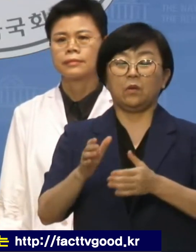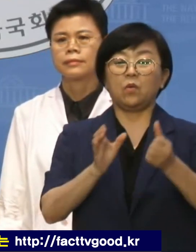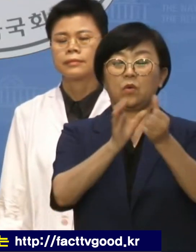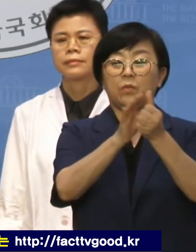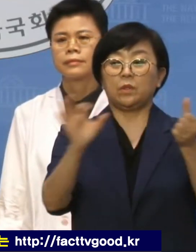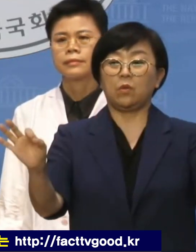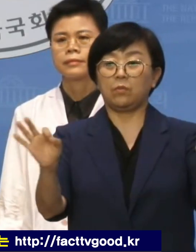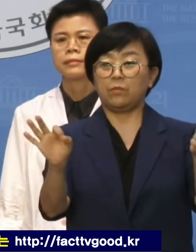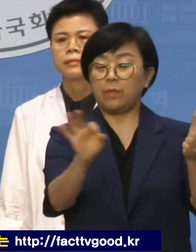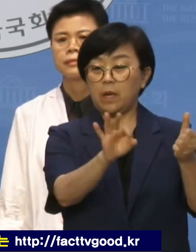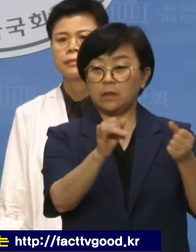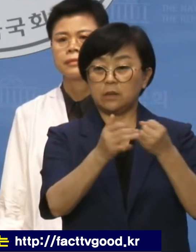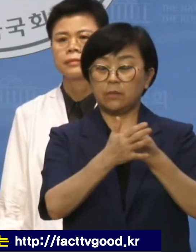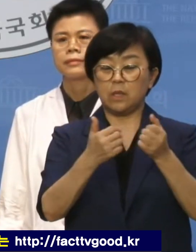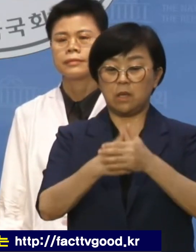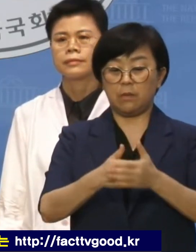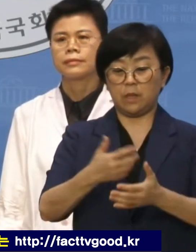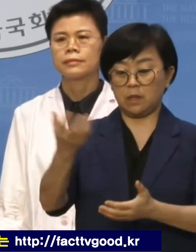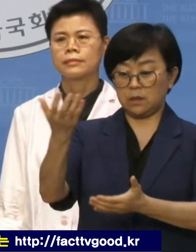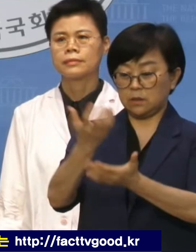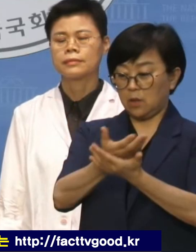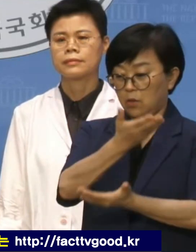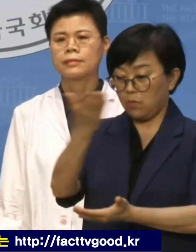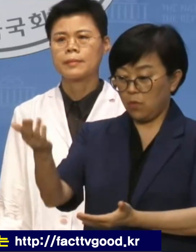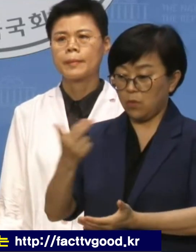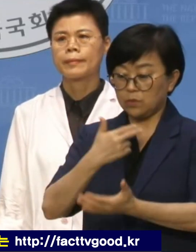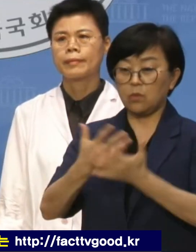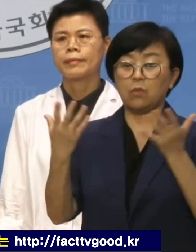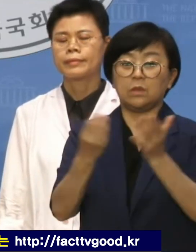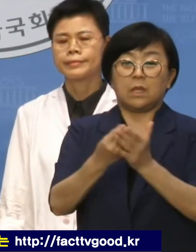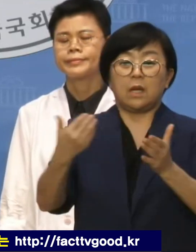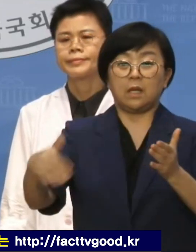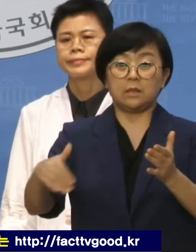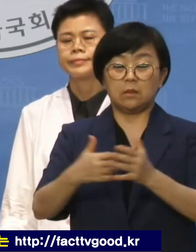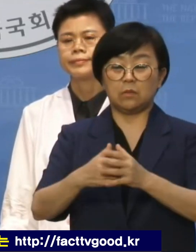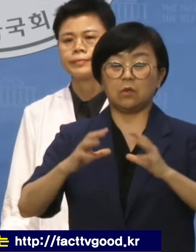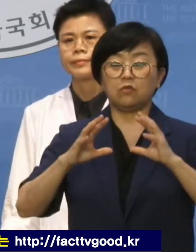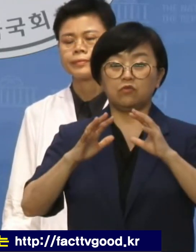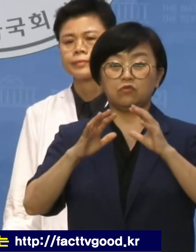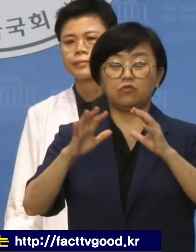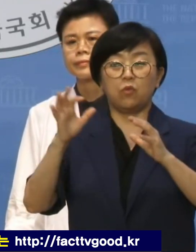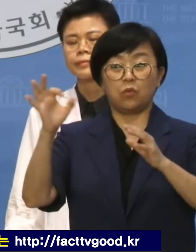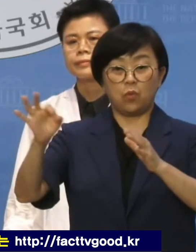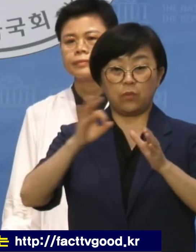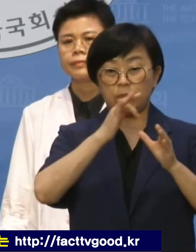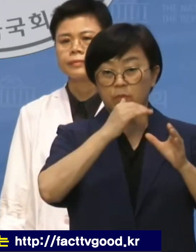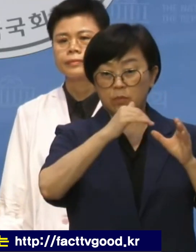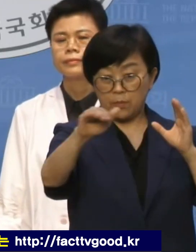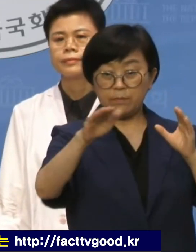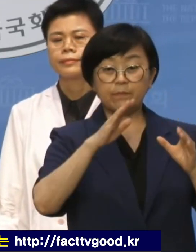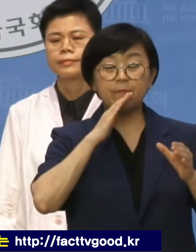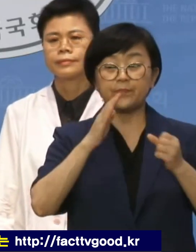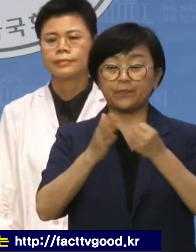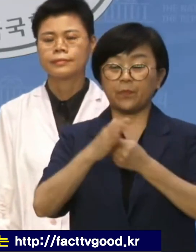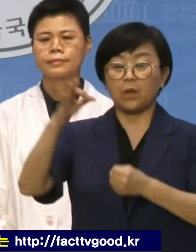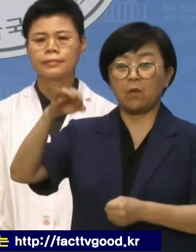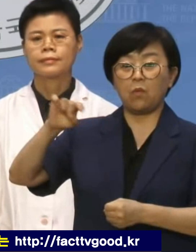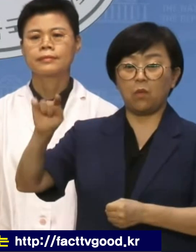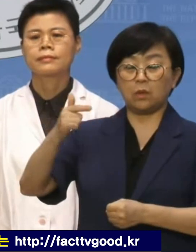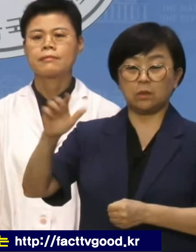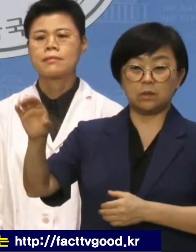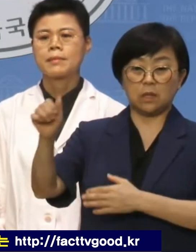지급을 완료했다면 이것은 완성되지 않은 보고에 국고를 지급한 국고 낭비이며 원희룡